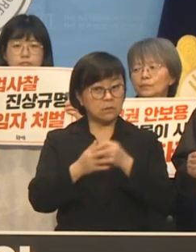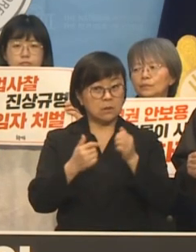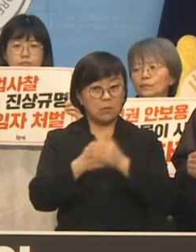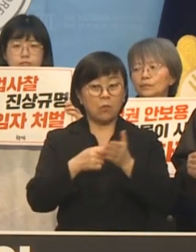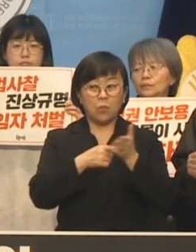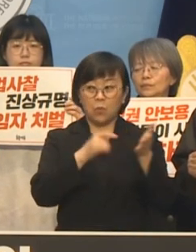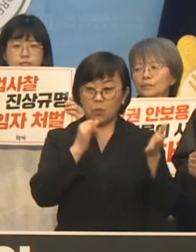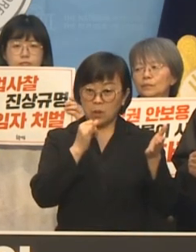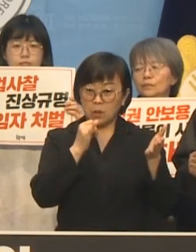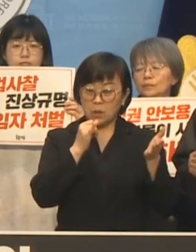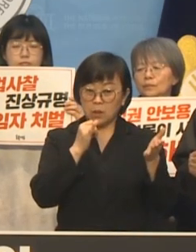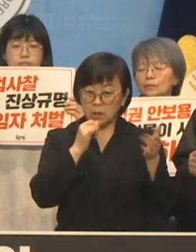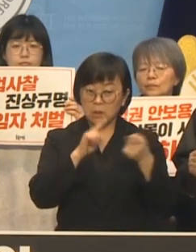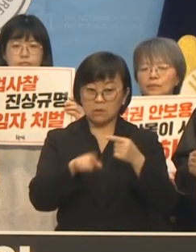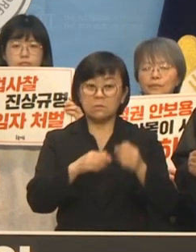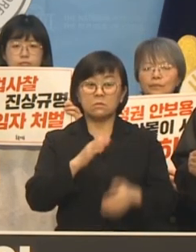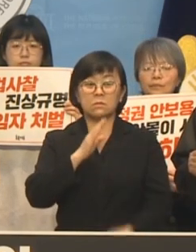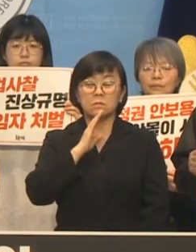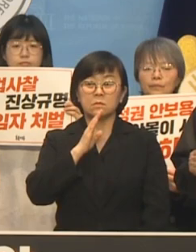보고하는 그런 정말